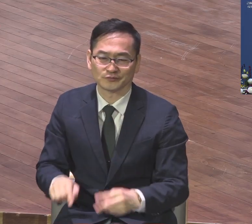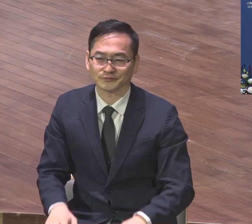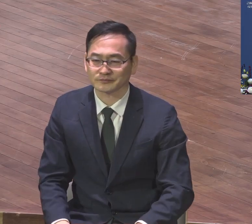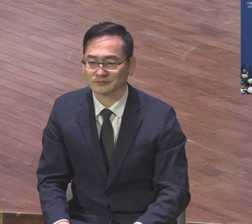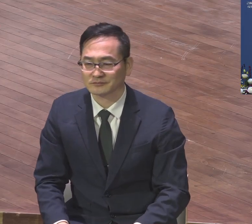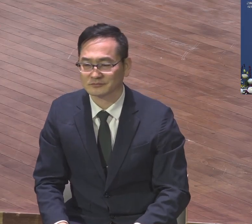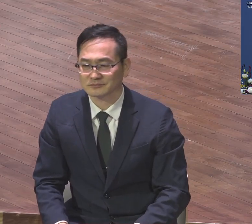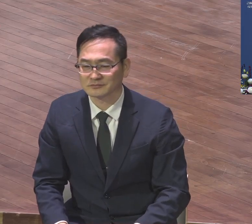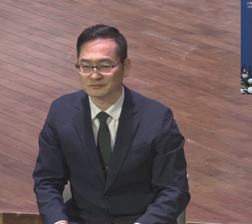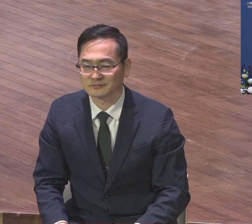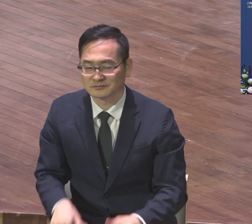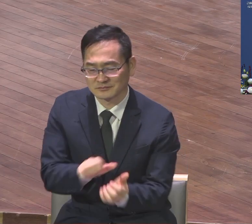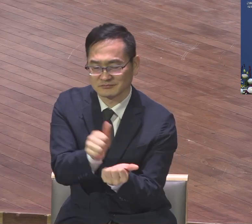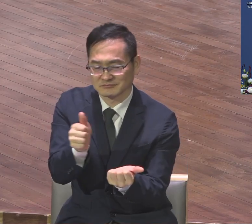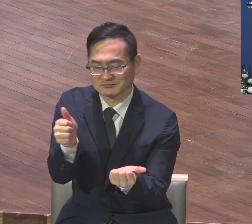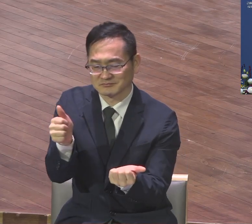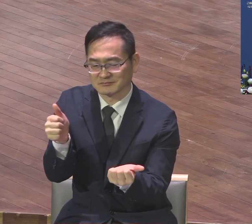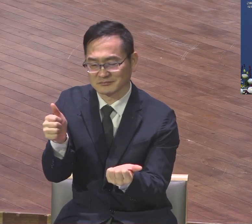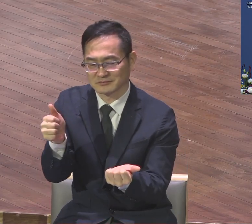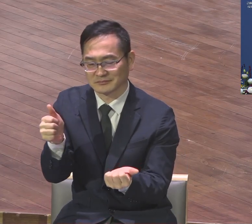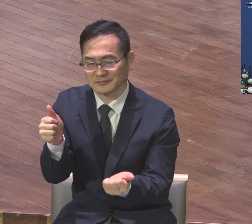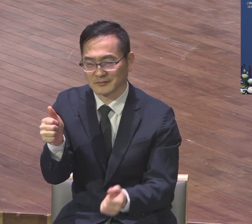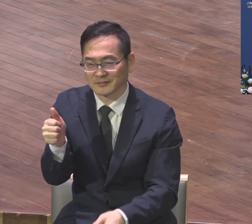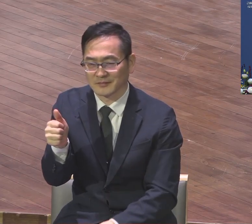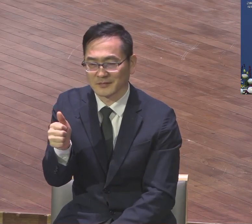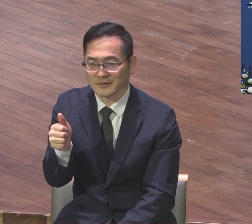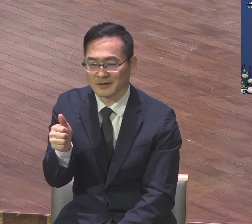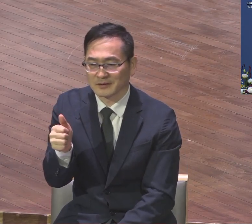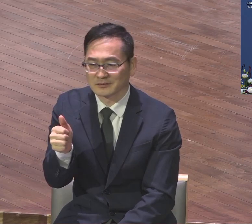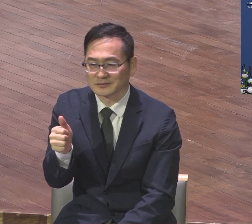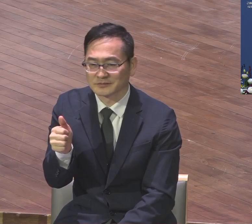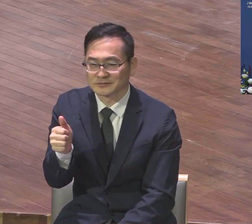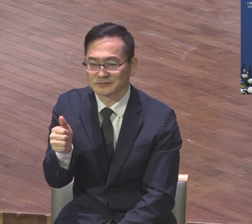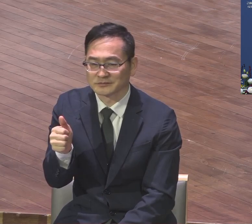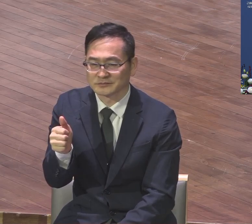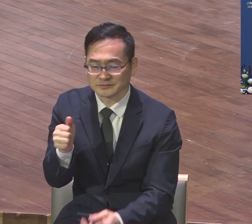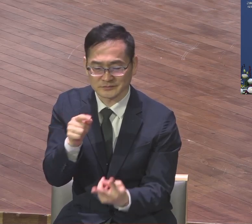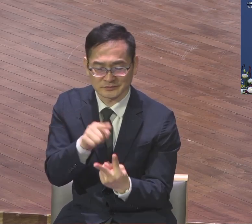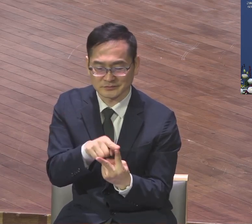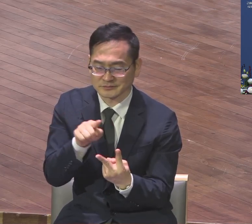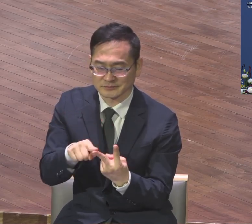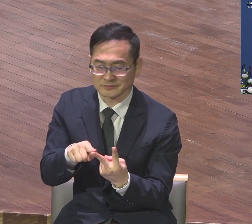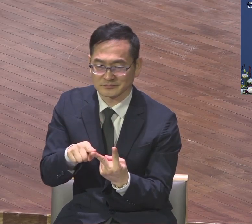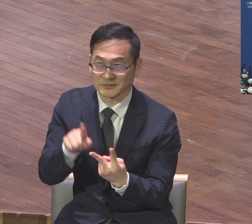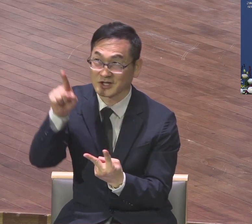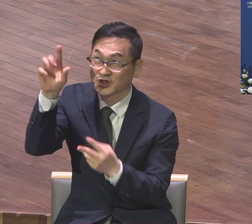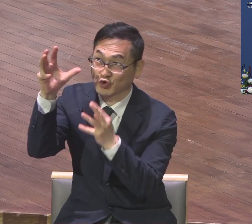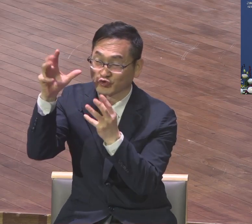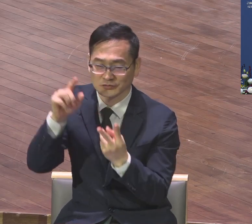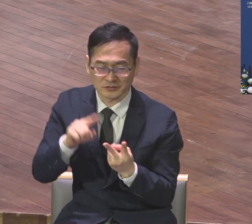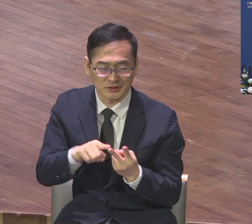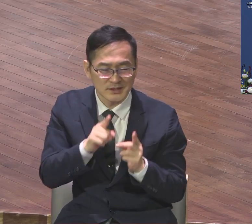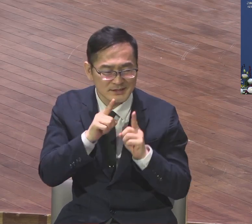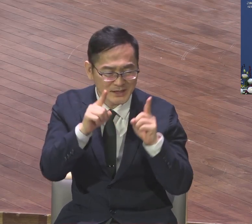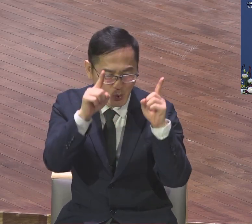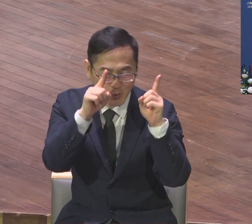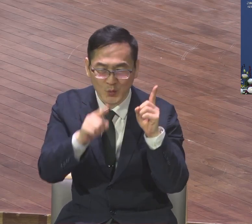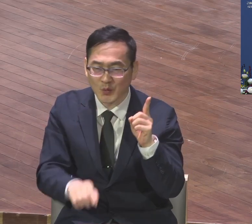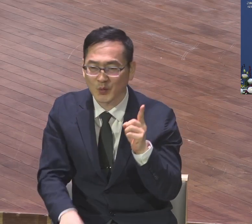형제들 봅니다. 그 갑니다. 두 곳으로 가면 두 곳. 어느 곳이냐? 한